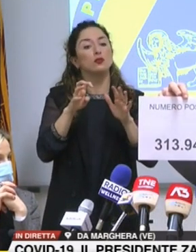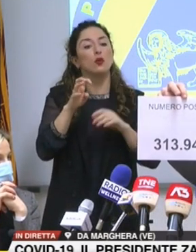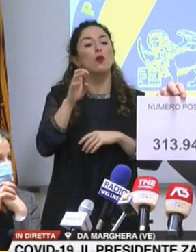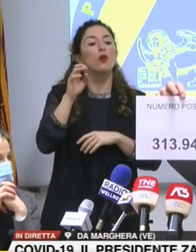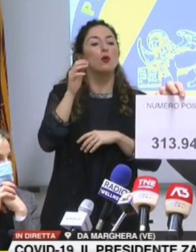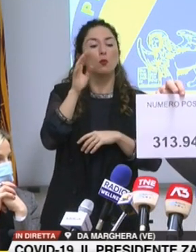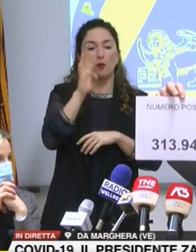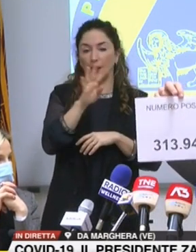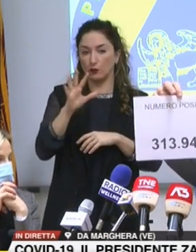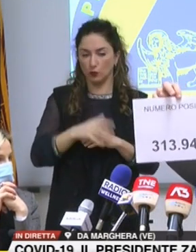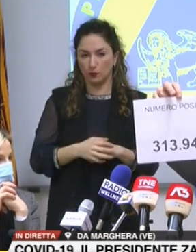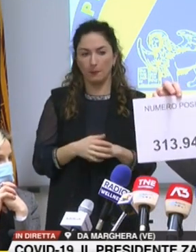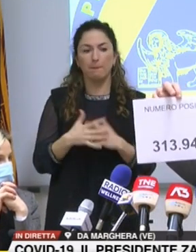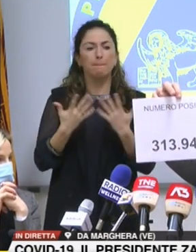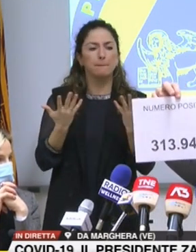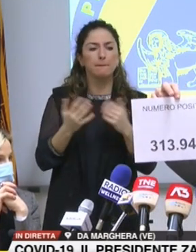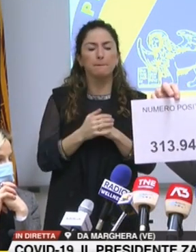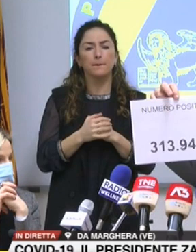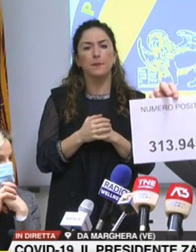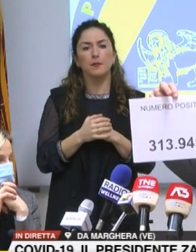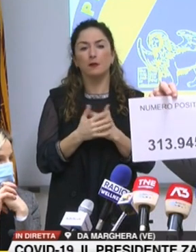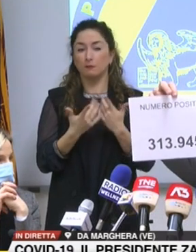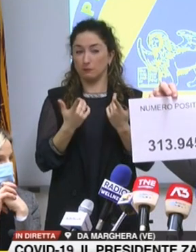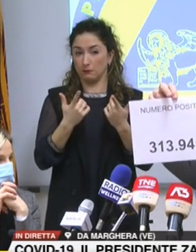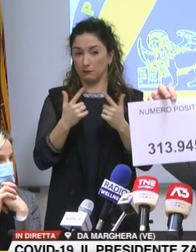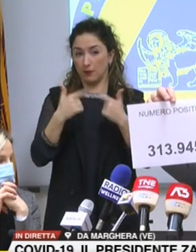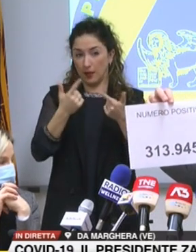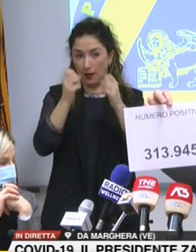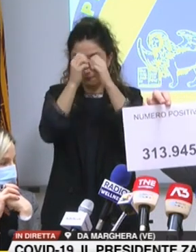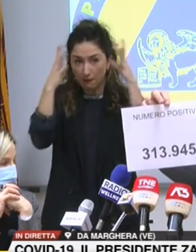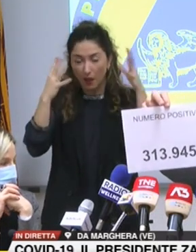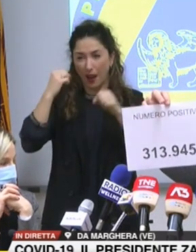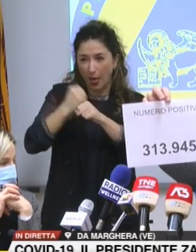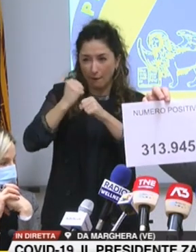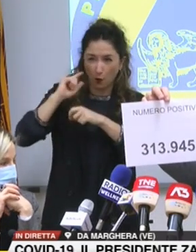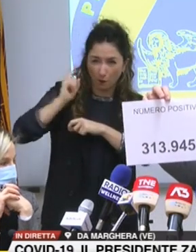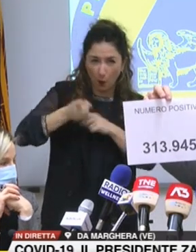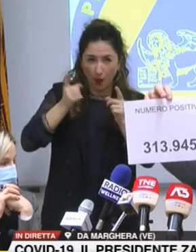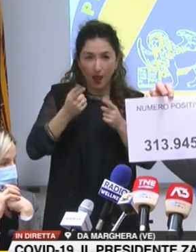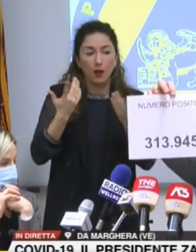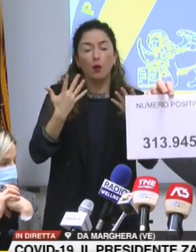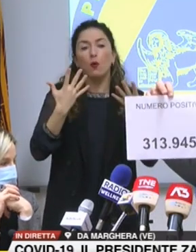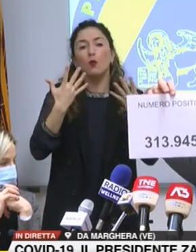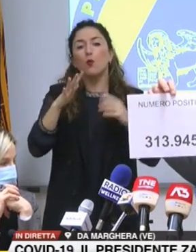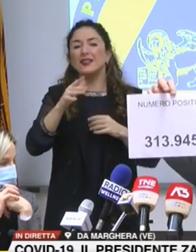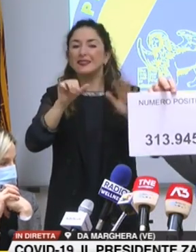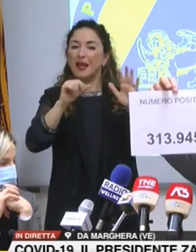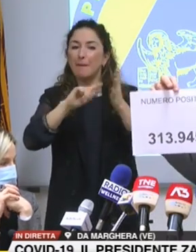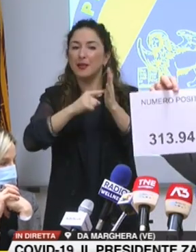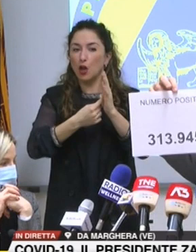313.945. Questa dà un'idea della mole di lavoro che è stato fatto. Se ci pensate, abbiamo quasi 6 milioni di test